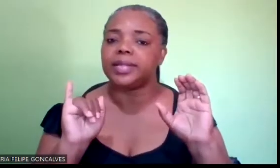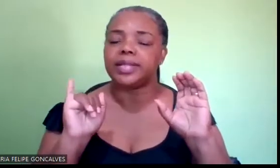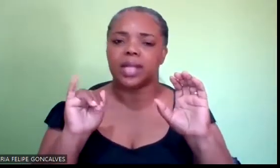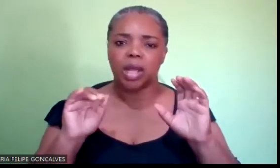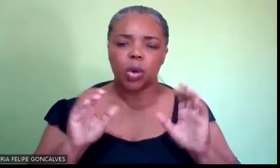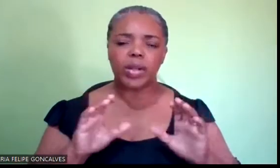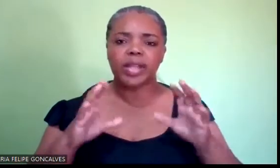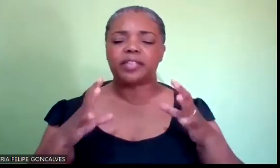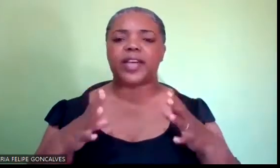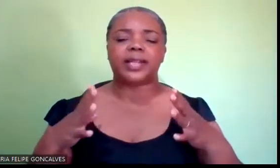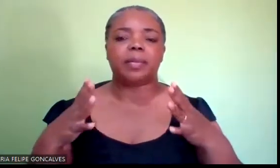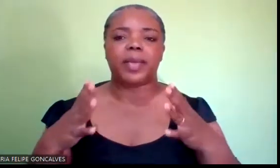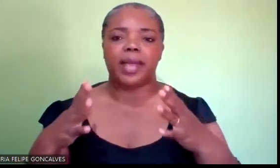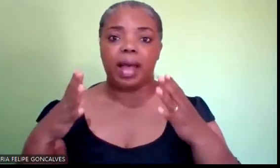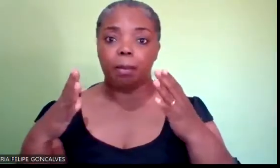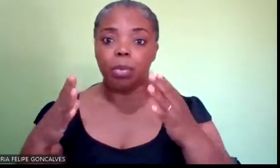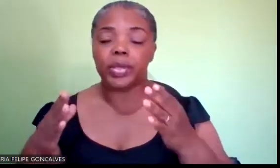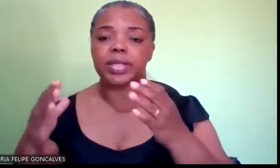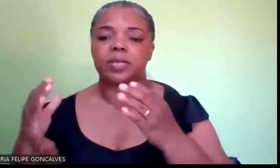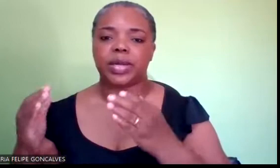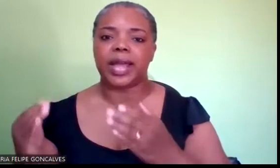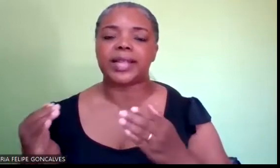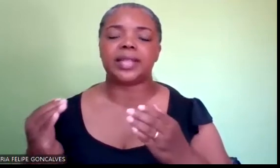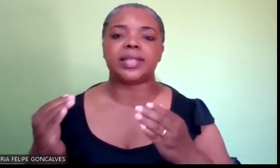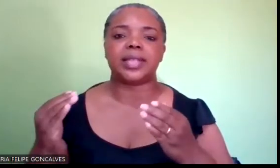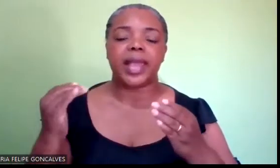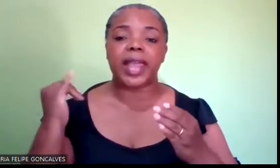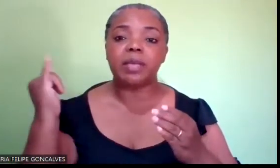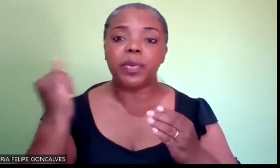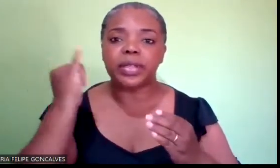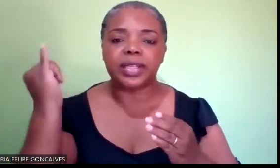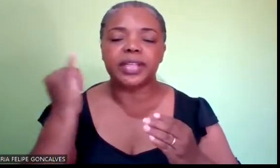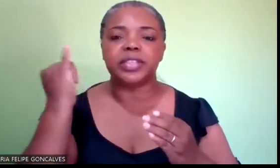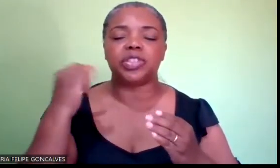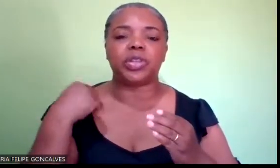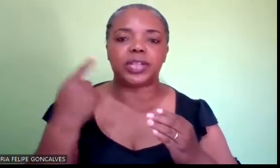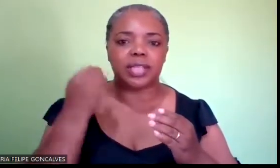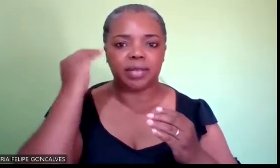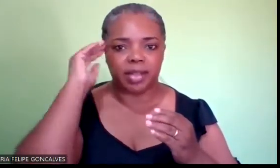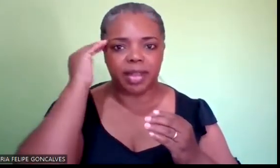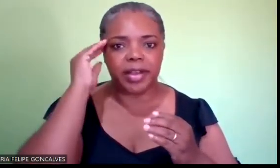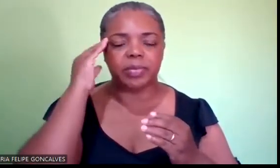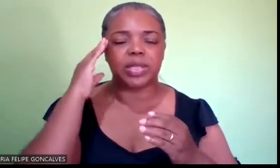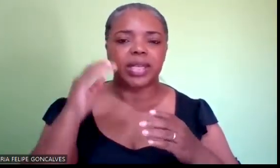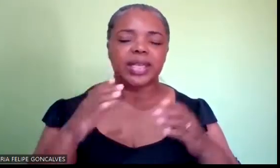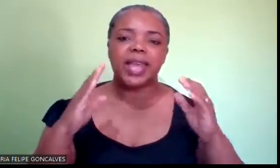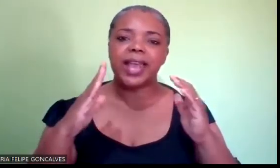moradas". Quando ele fala também há muitas moradas, é importante nós entendermos que